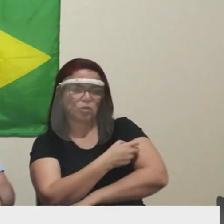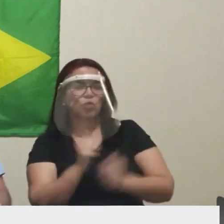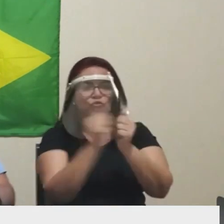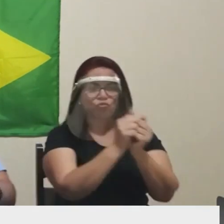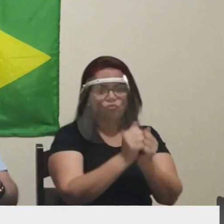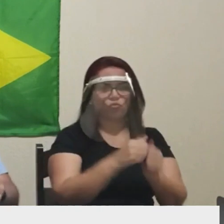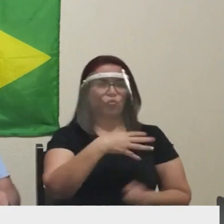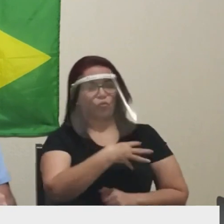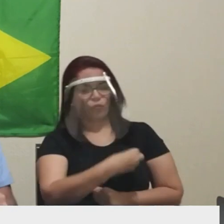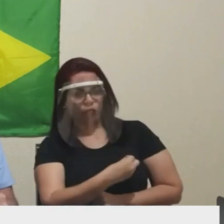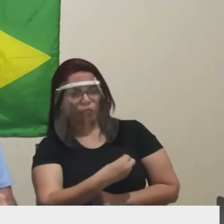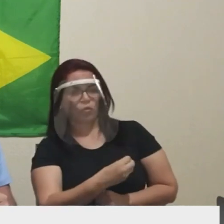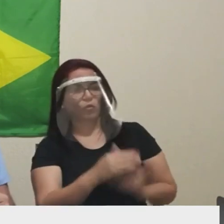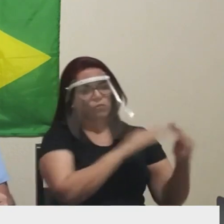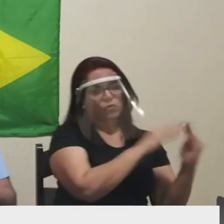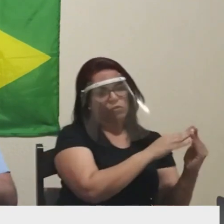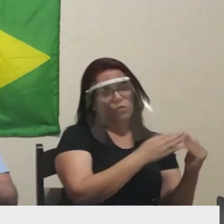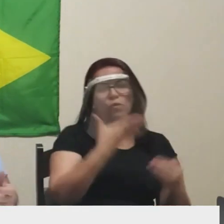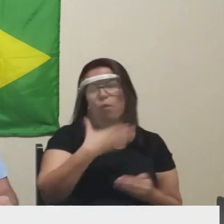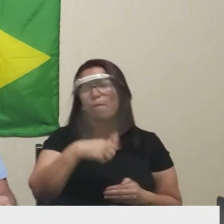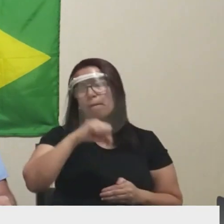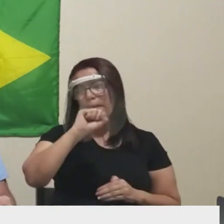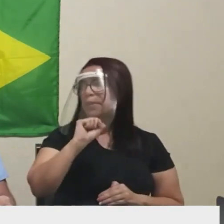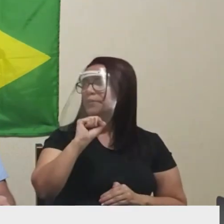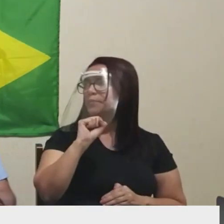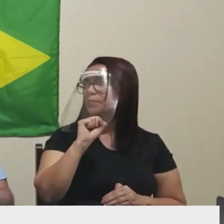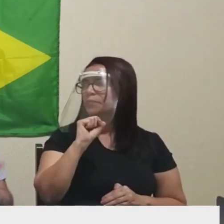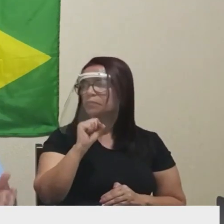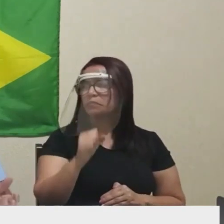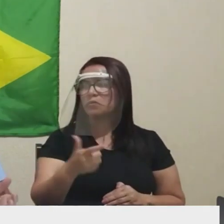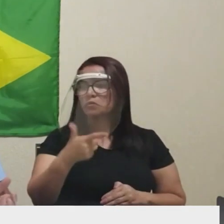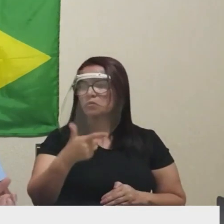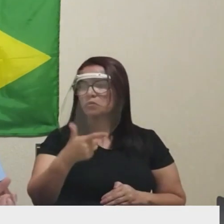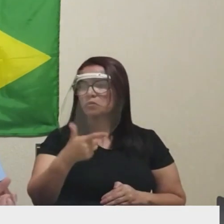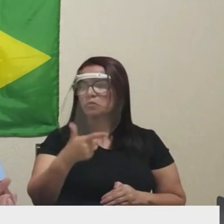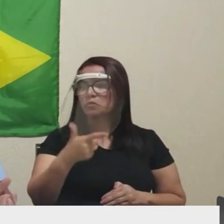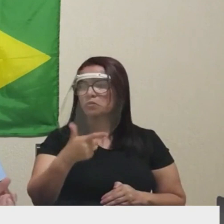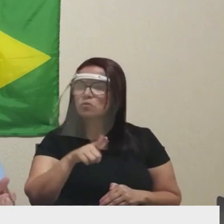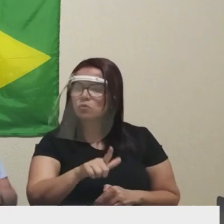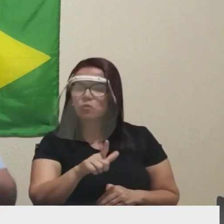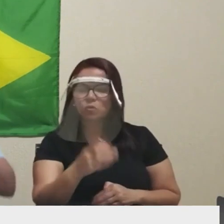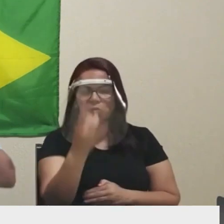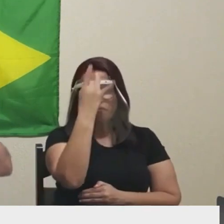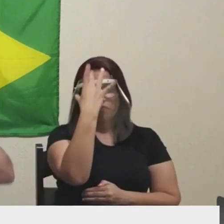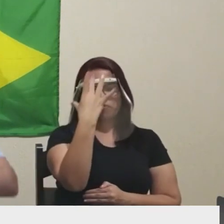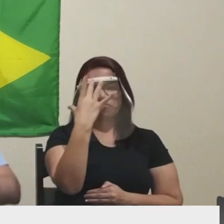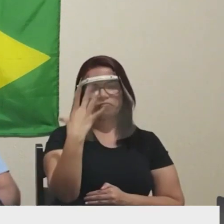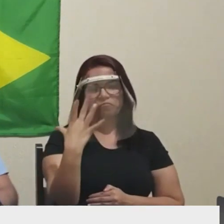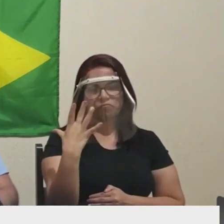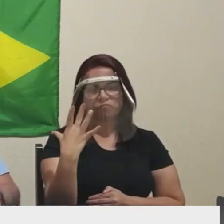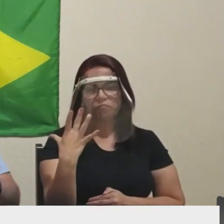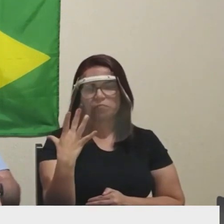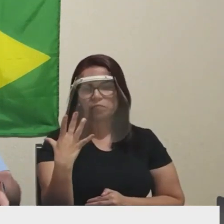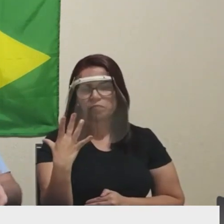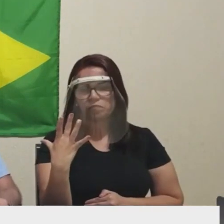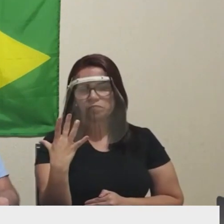teu pai, com um amigo, tá? E, entre outras facilitações. É, de